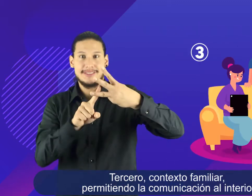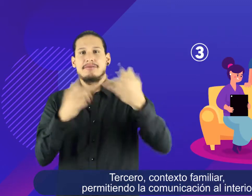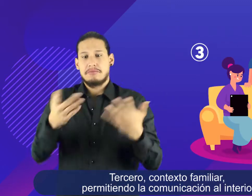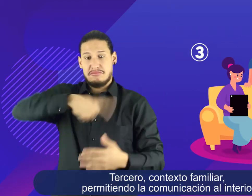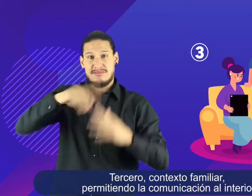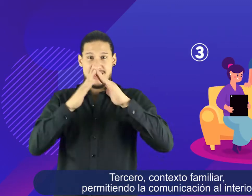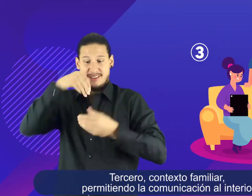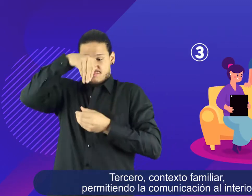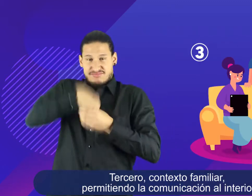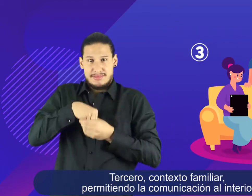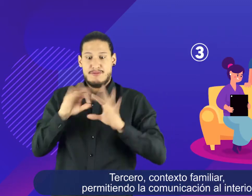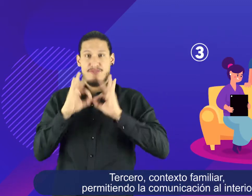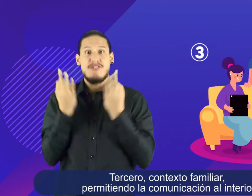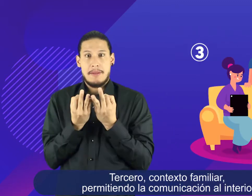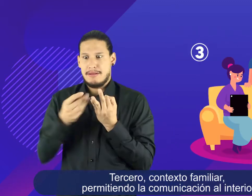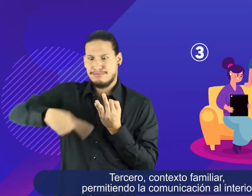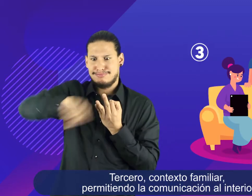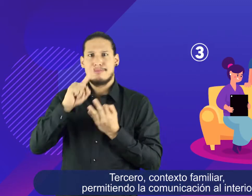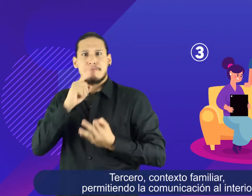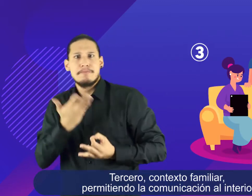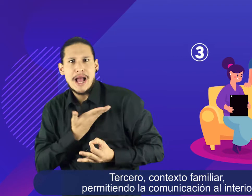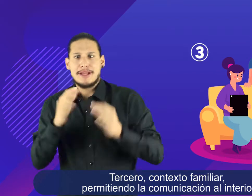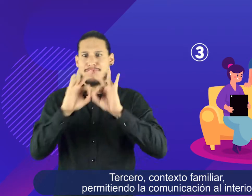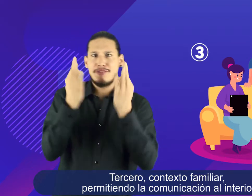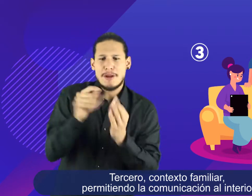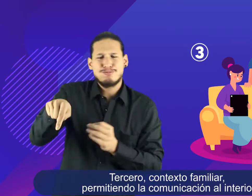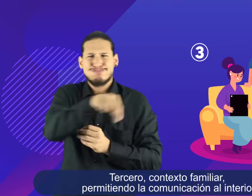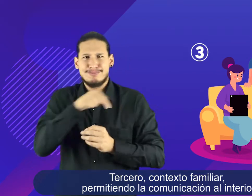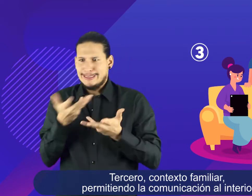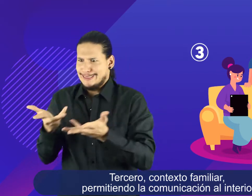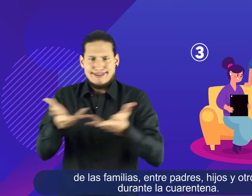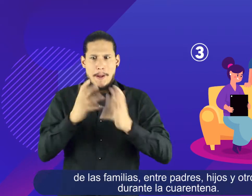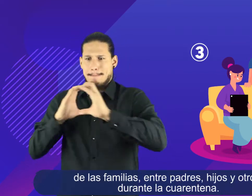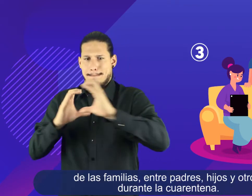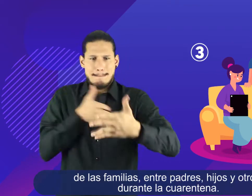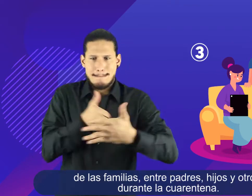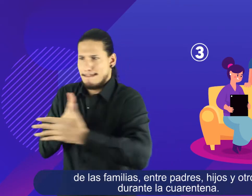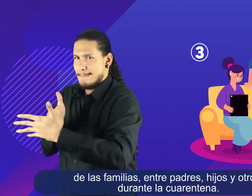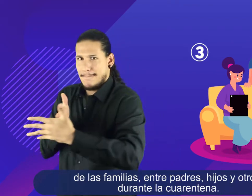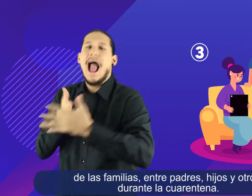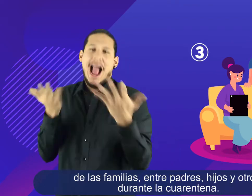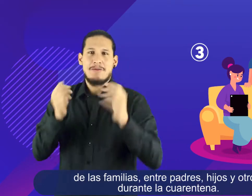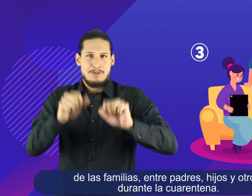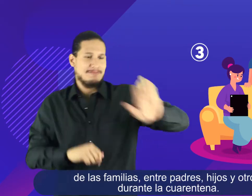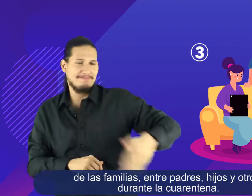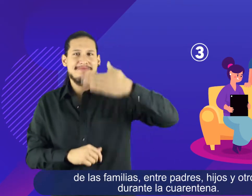Tercero, contexto familiar, permitiendo la comunicación al interior de las familias, entre padres,